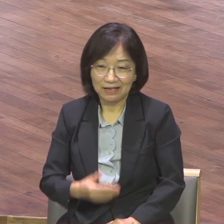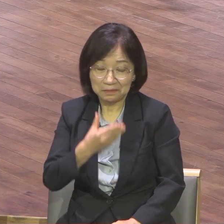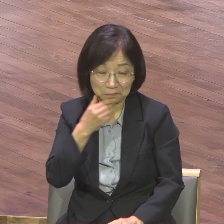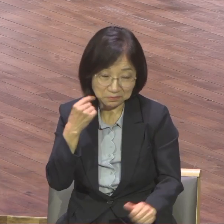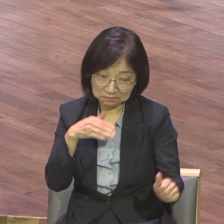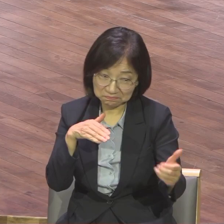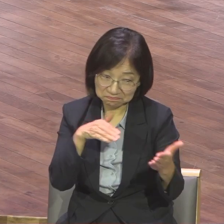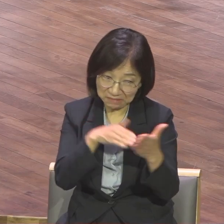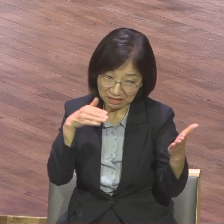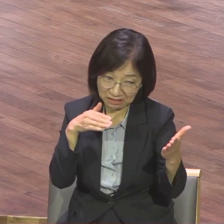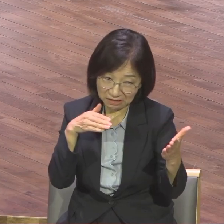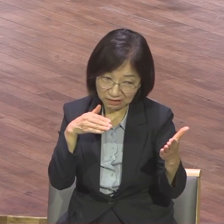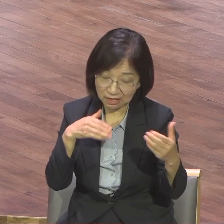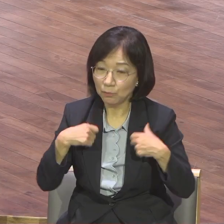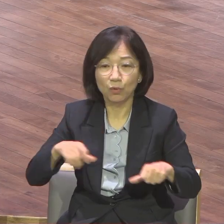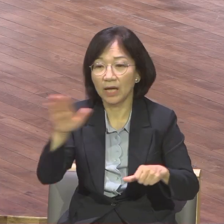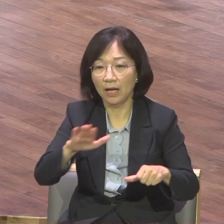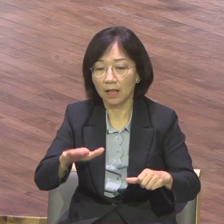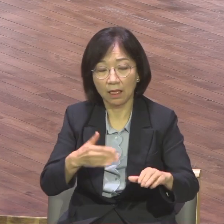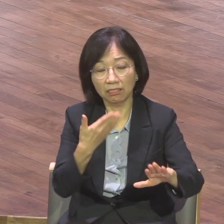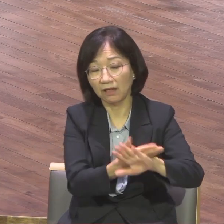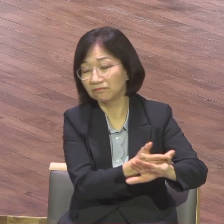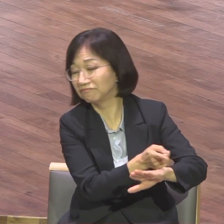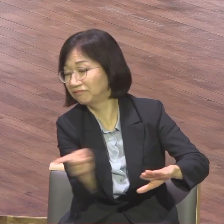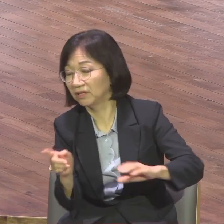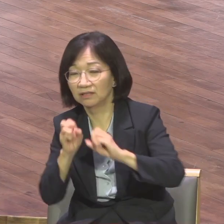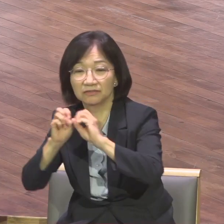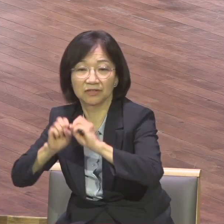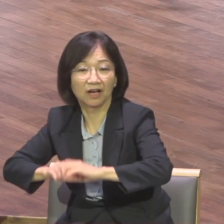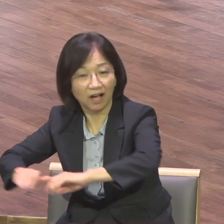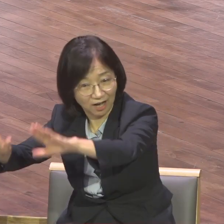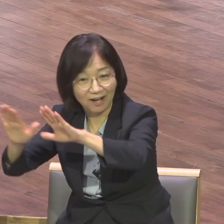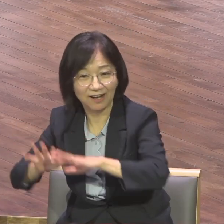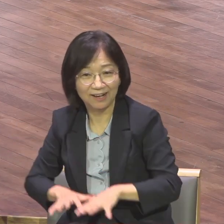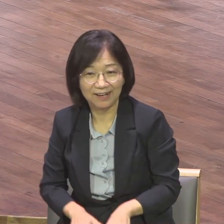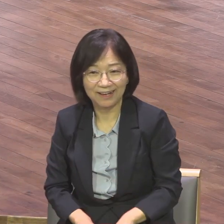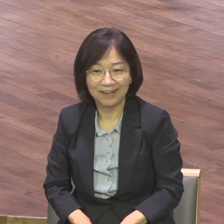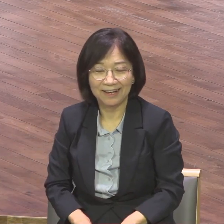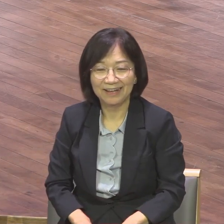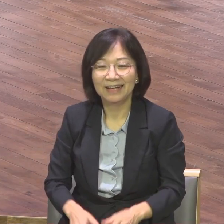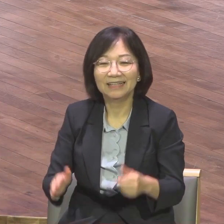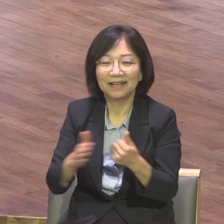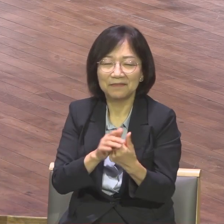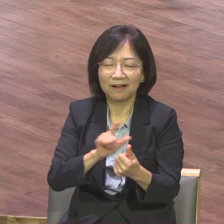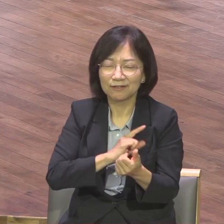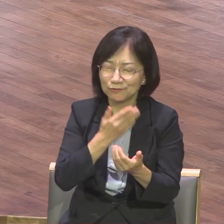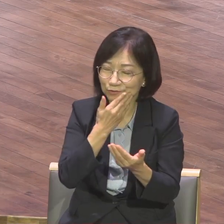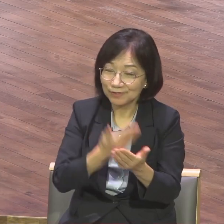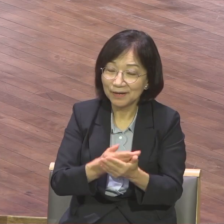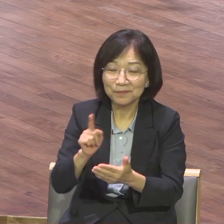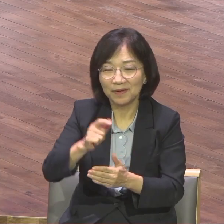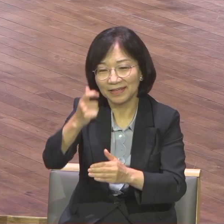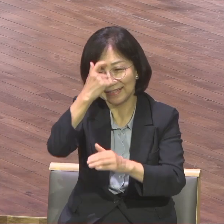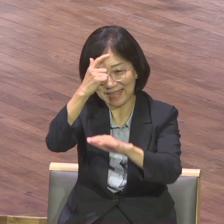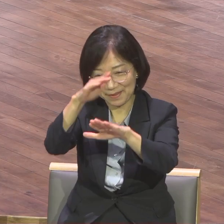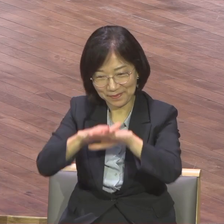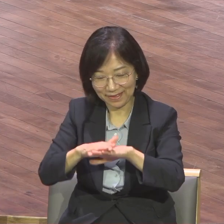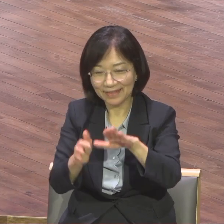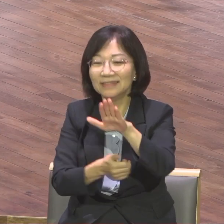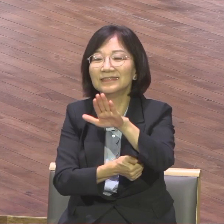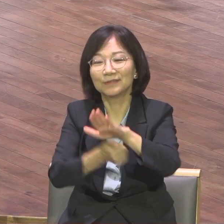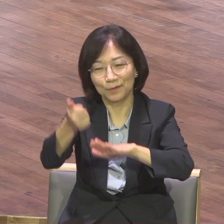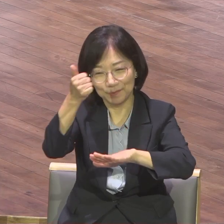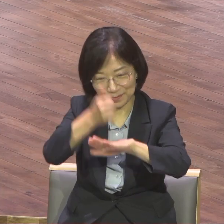여러분 제일 중요한 것이 뭐냐, 인생의 제일 중요한 첫 번째 소원은 예배 성공입니다. 예배 성공이